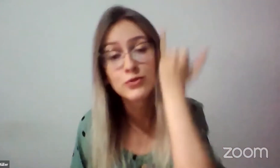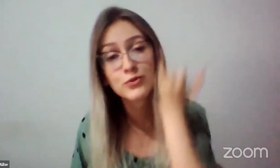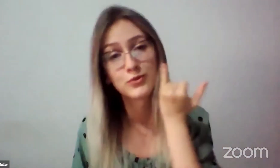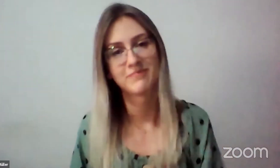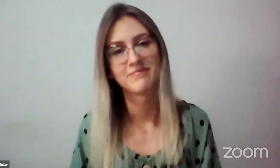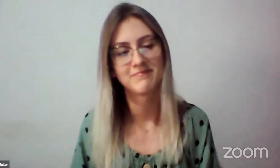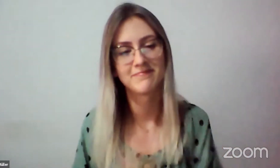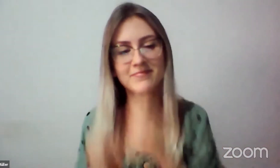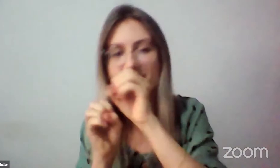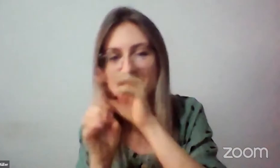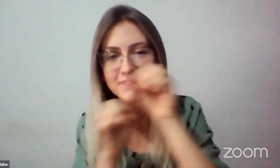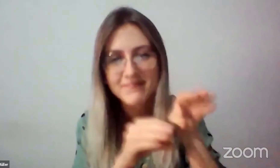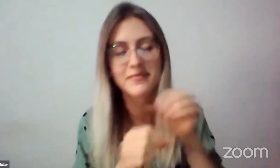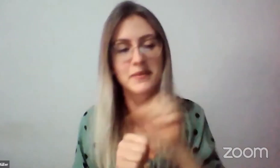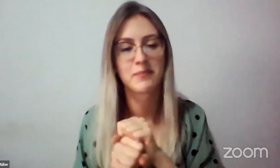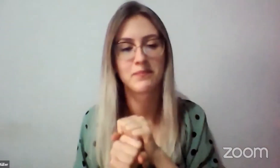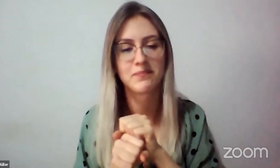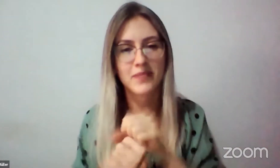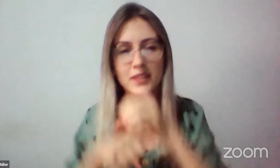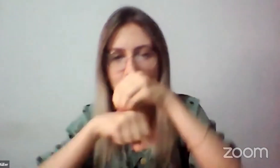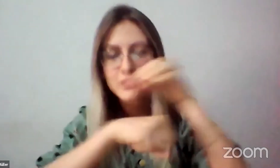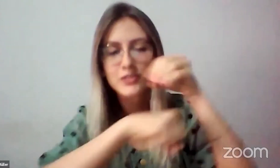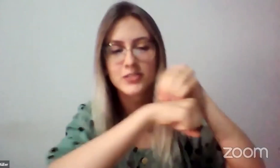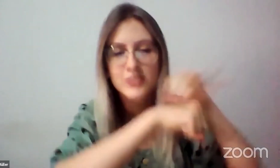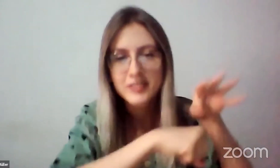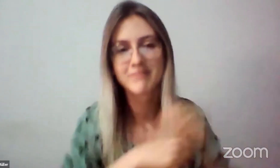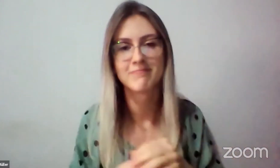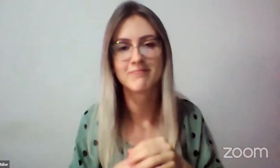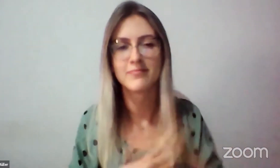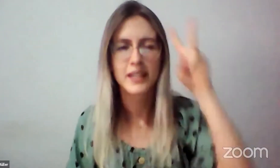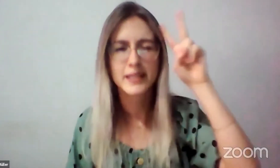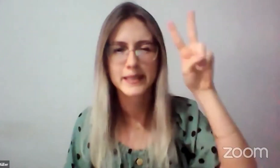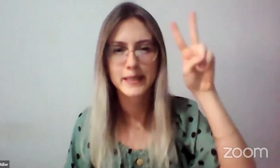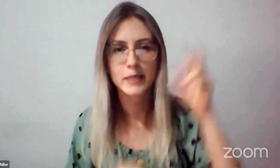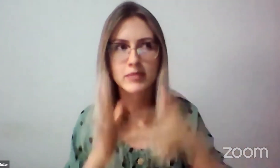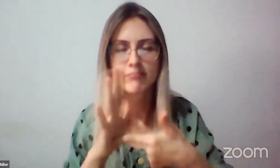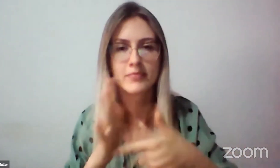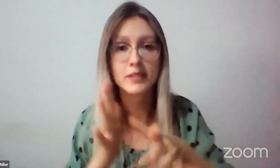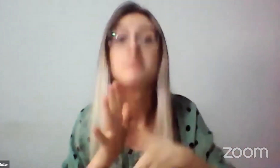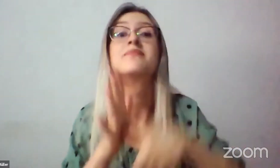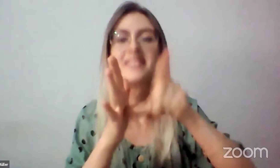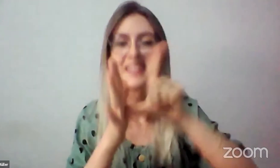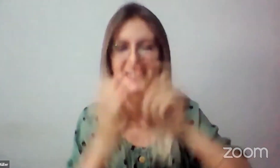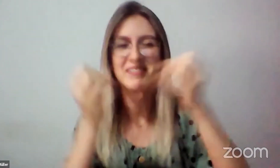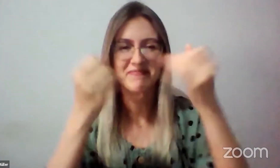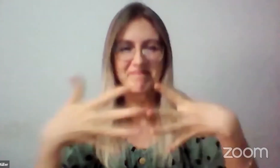Agradeço ao Jorge por ensinar, dar dicas. Lembra